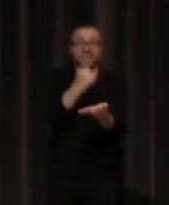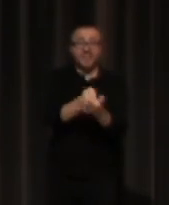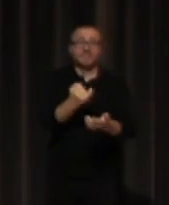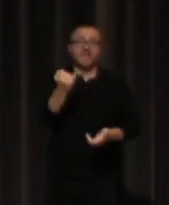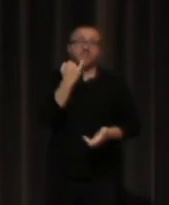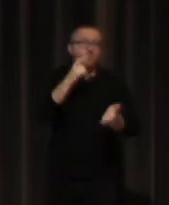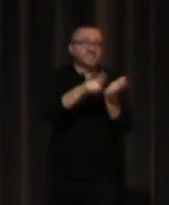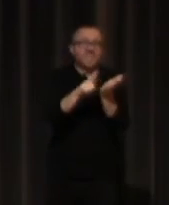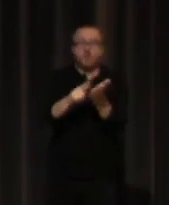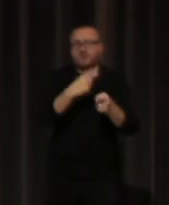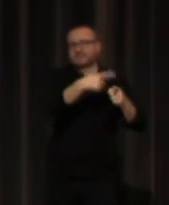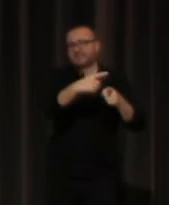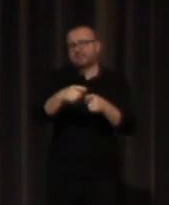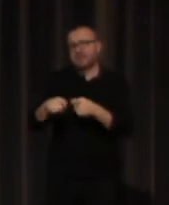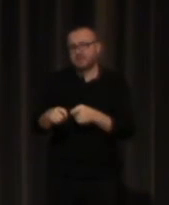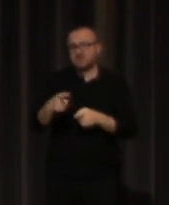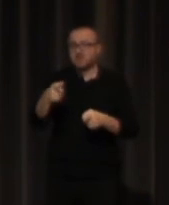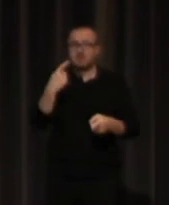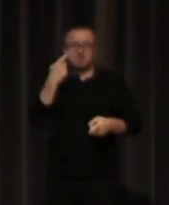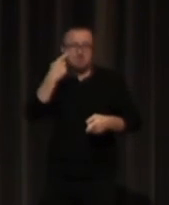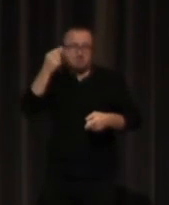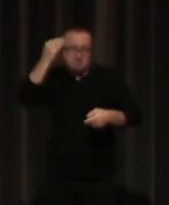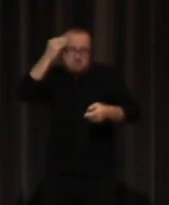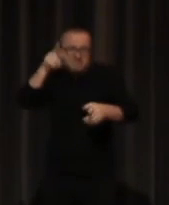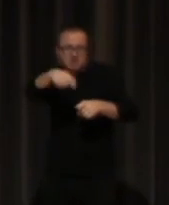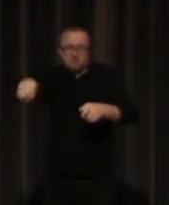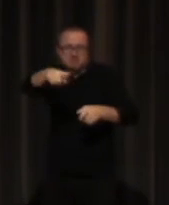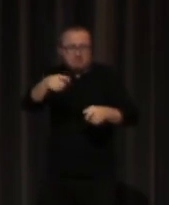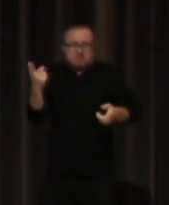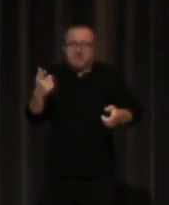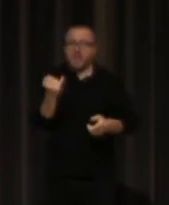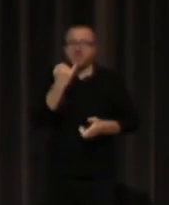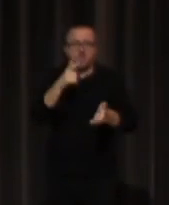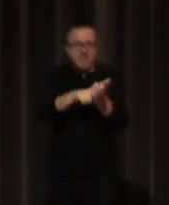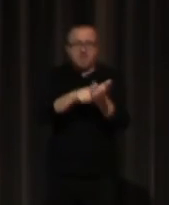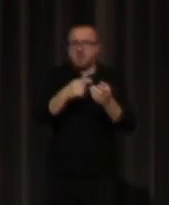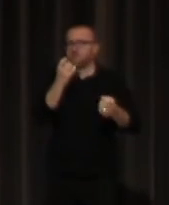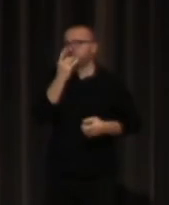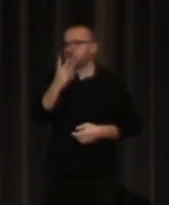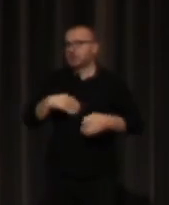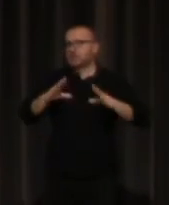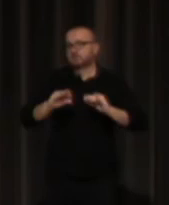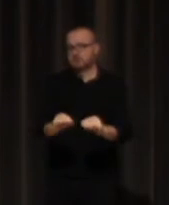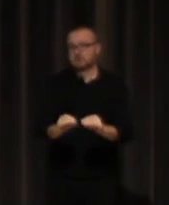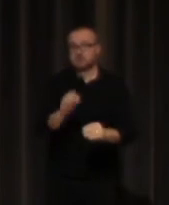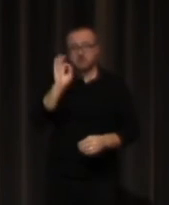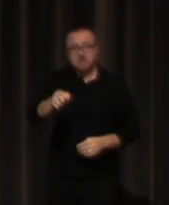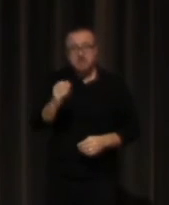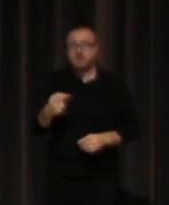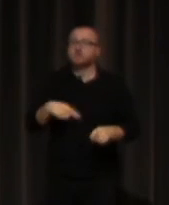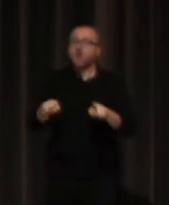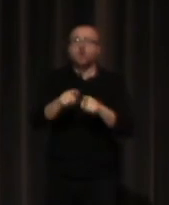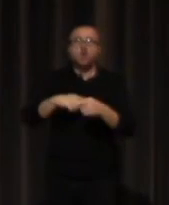realitat la llengua és fàcil d'utilitzar així d'entrada, perquè ho aprenem Ràpidament aprenem les instruccions